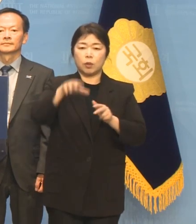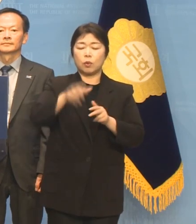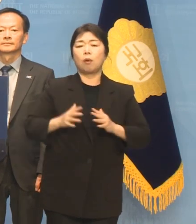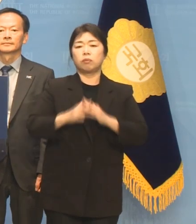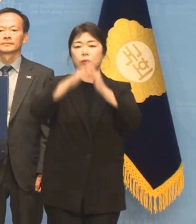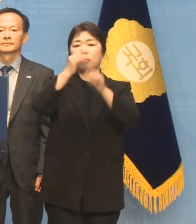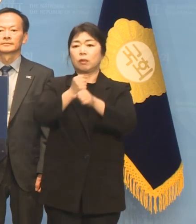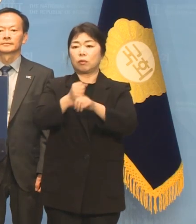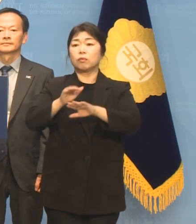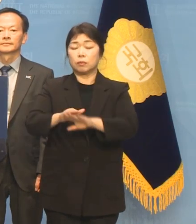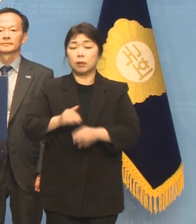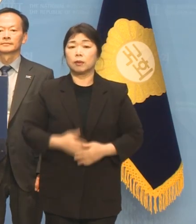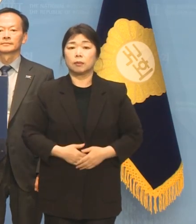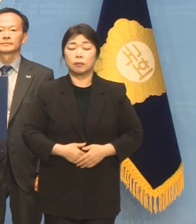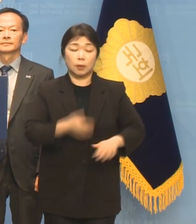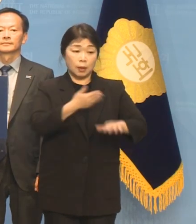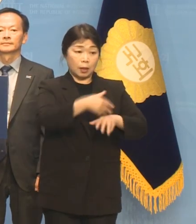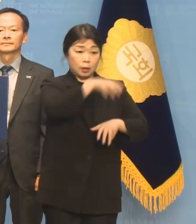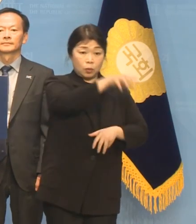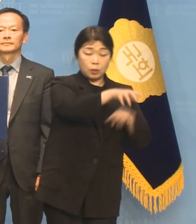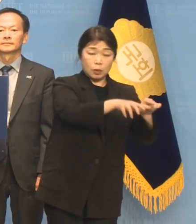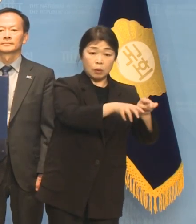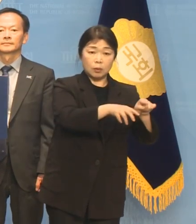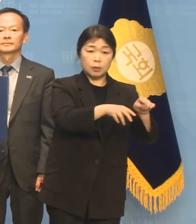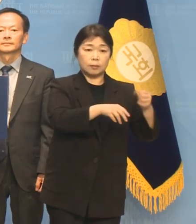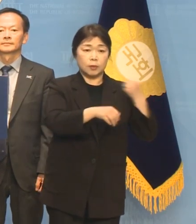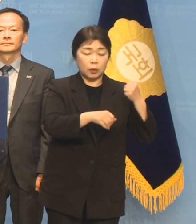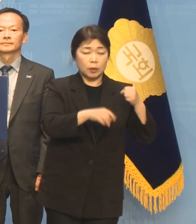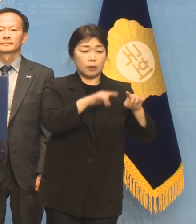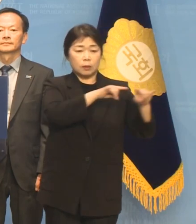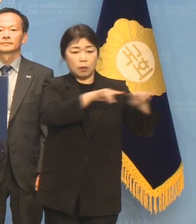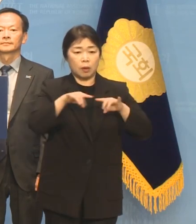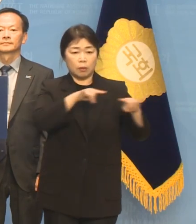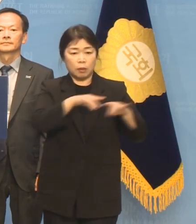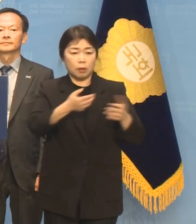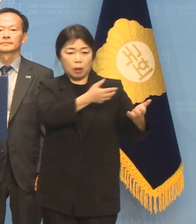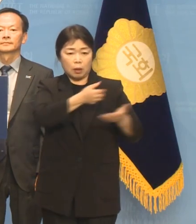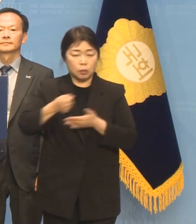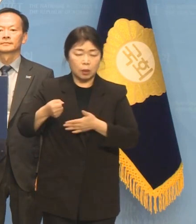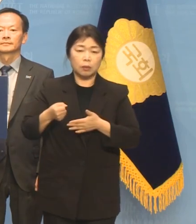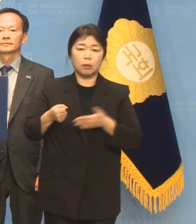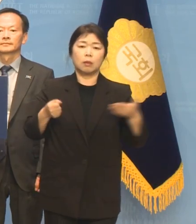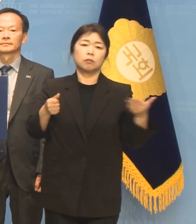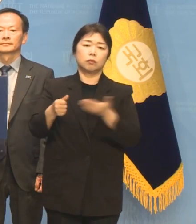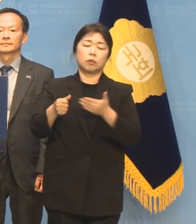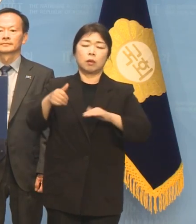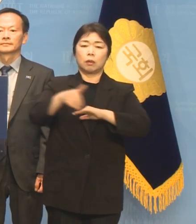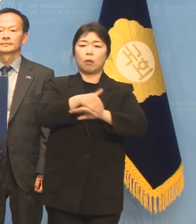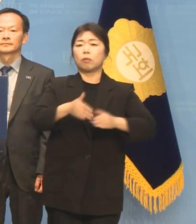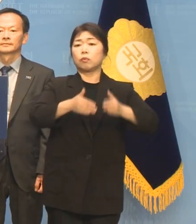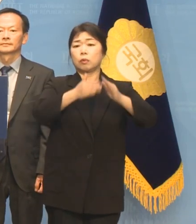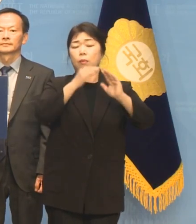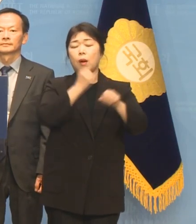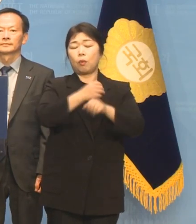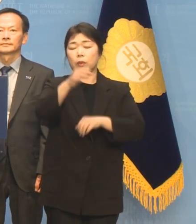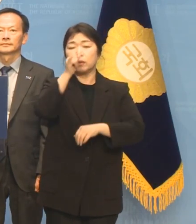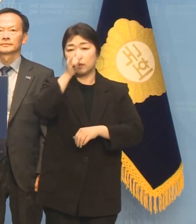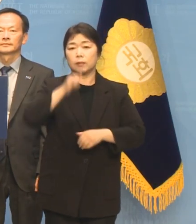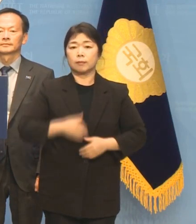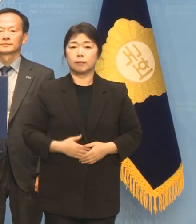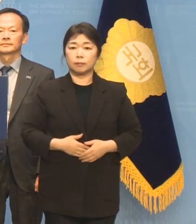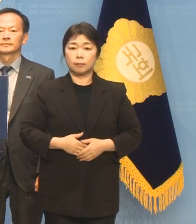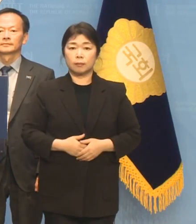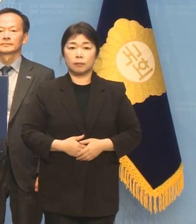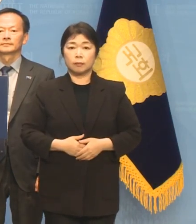원전과 석 생산한 전력을 장거리 송전선로로 이용해 공급하는 계획을 수립하고 있는 실정입니다